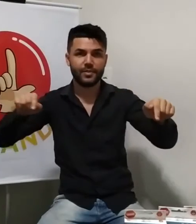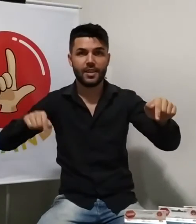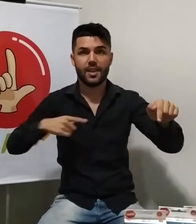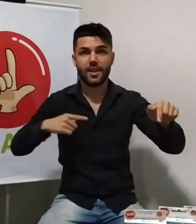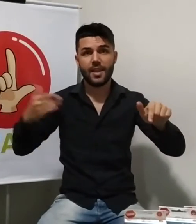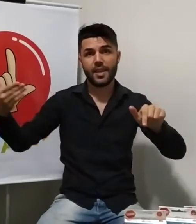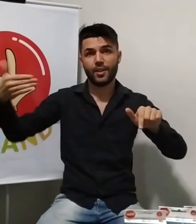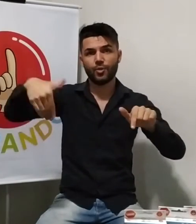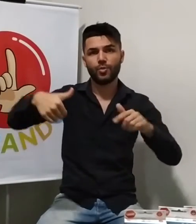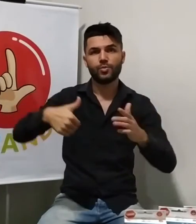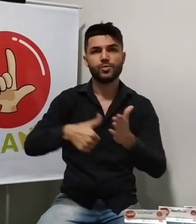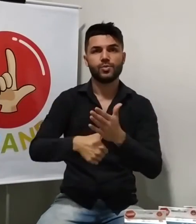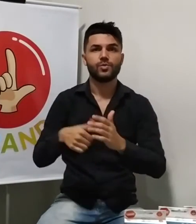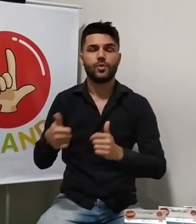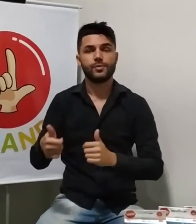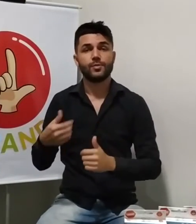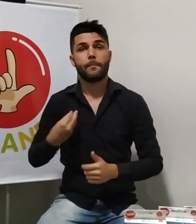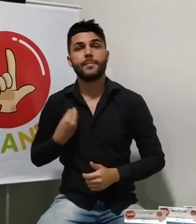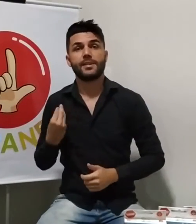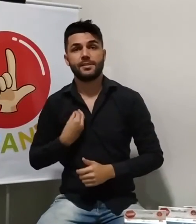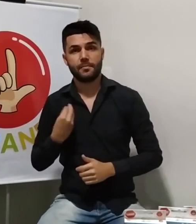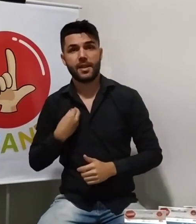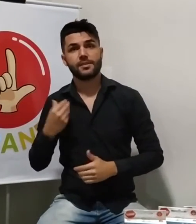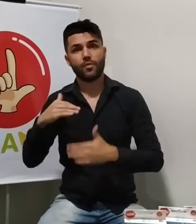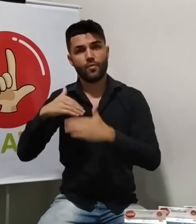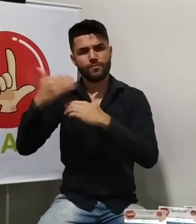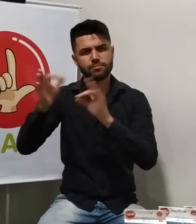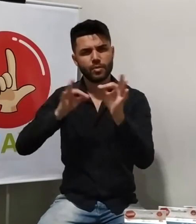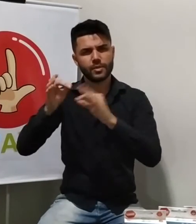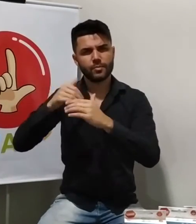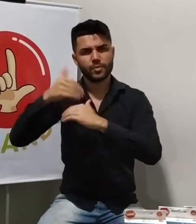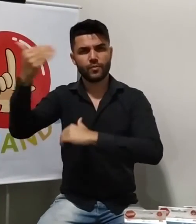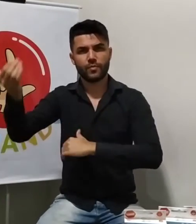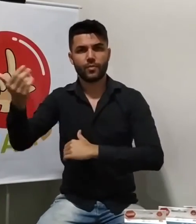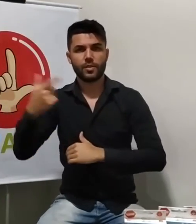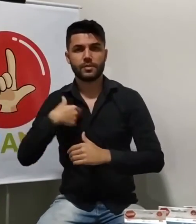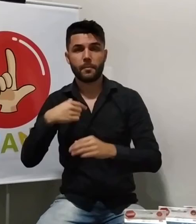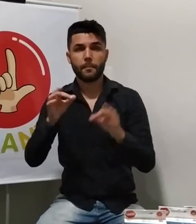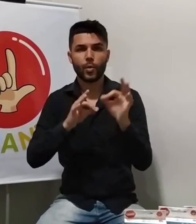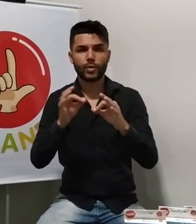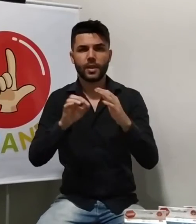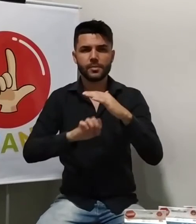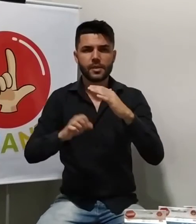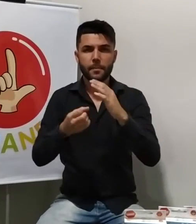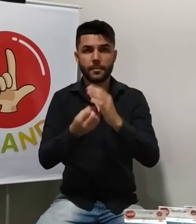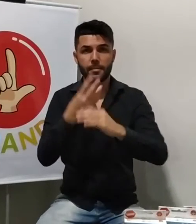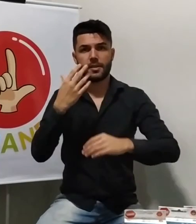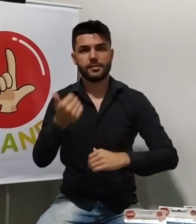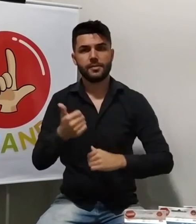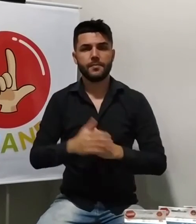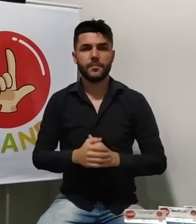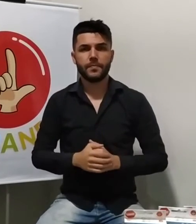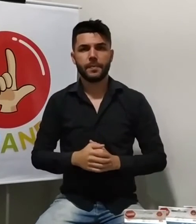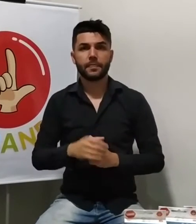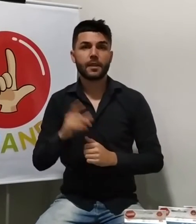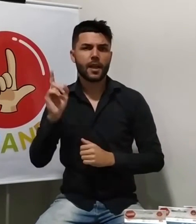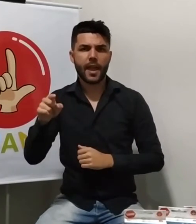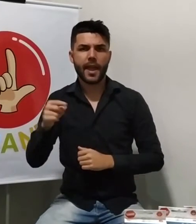por aí que você foi. Exatamente. Tanto de negócio ruim que eu fiz lá atrás, você ia ficar impressionado. Ah, mas é tudo aprendizagem, né? Eu não sabia o que era a perspectiva desse negócio, então o